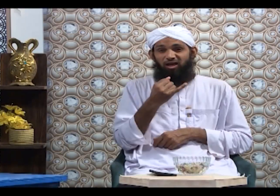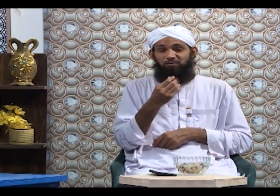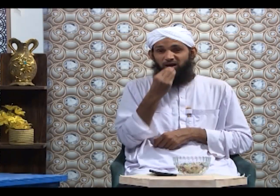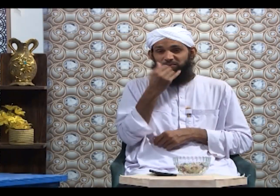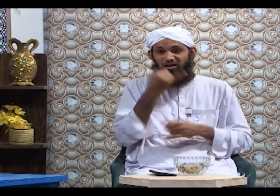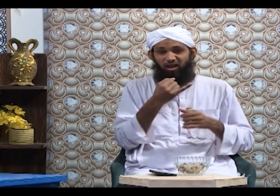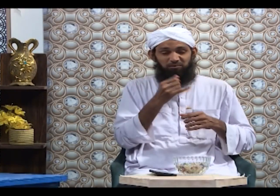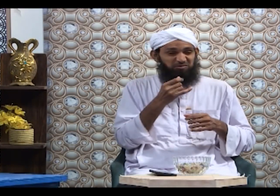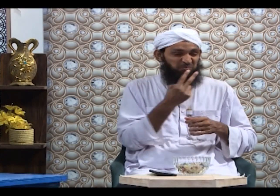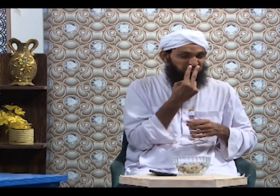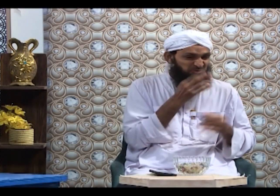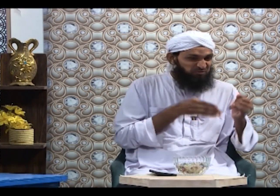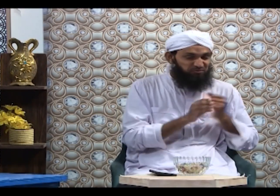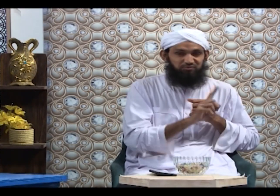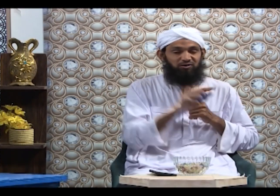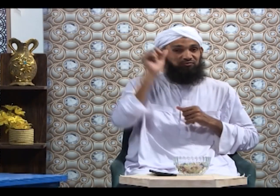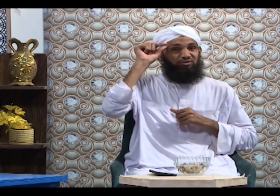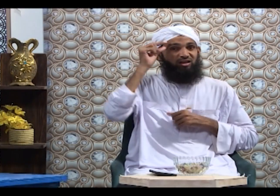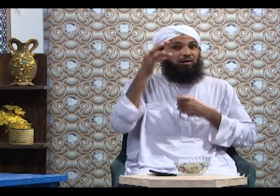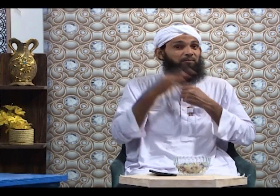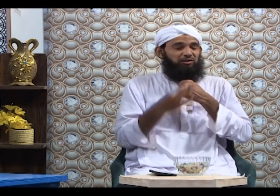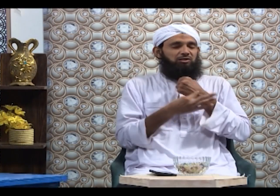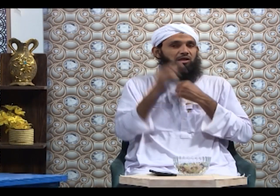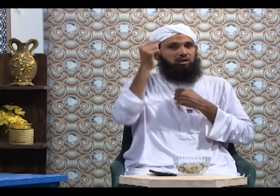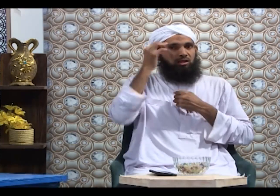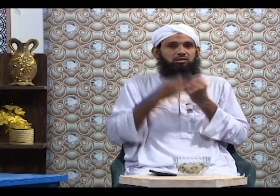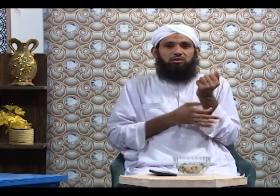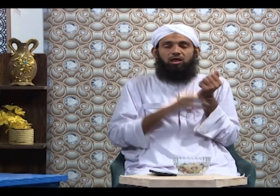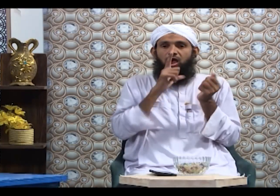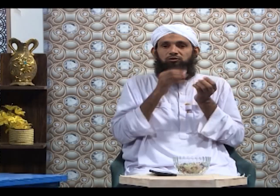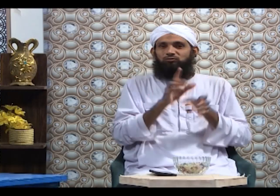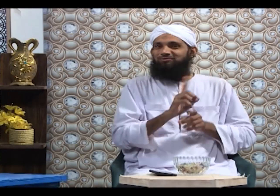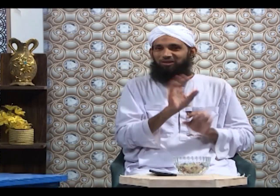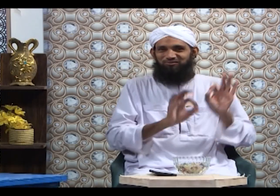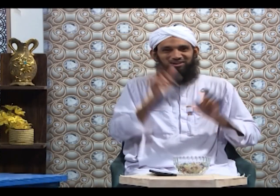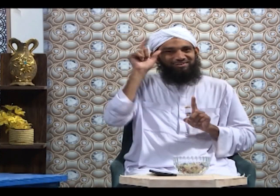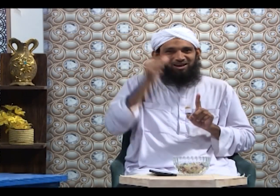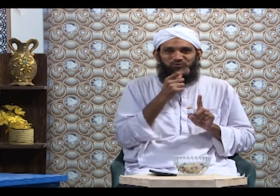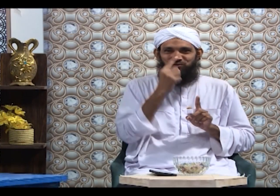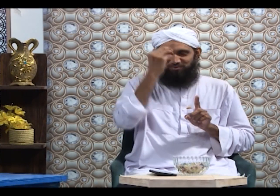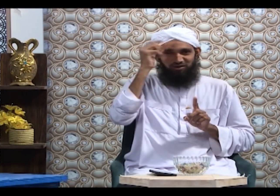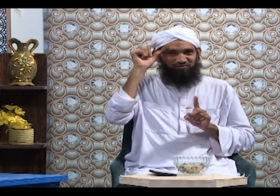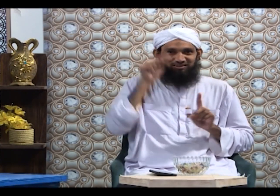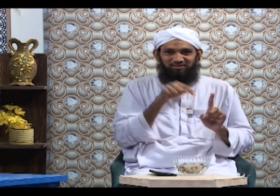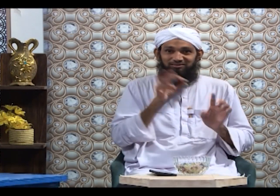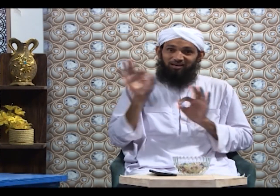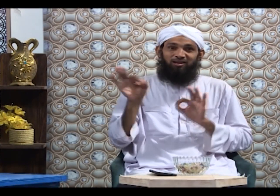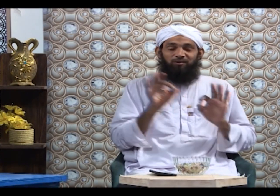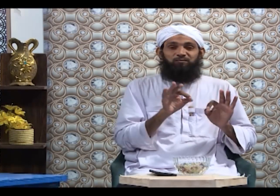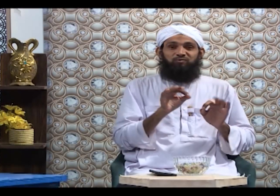جاتا ہے کہ کہیں کوئی بیماری نہ لگ جائے، اسی طرح انہیں برے ماحول کی آلودگیوں سے بچا کر اچھی صحبت فراہم کریں، ان